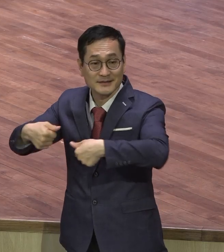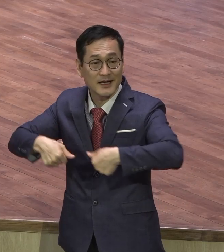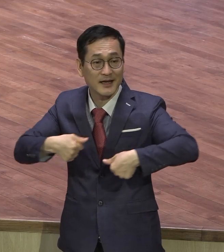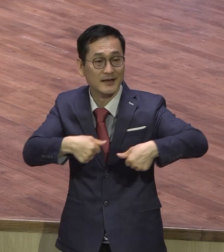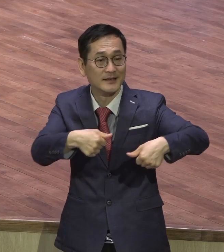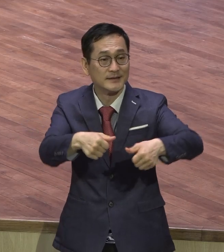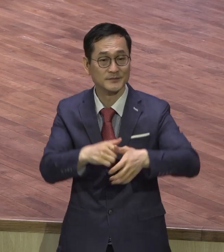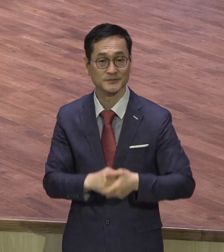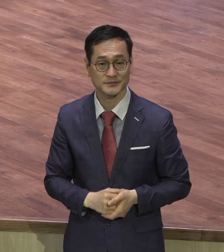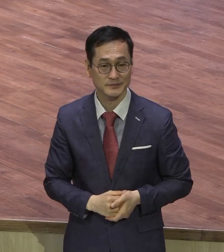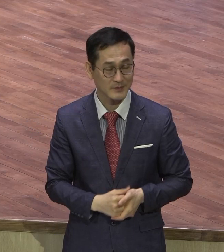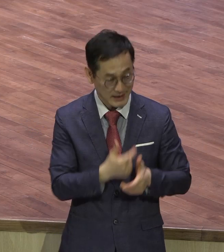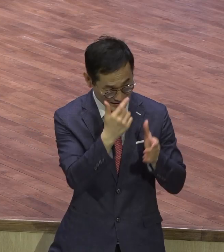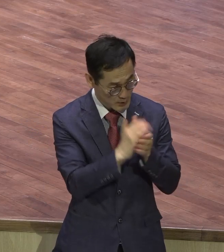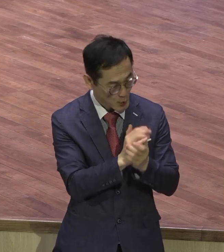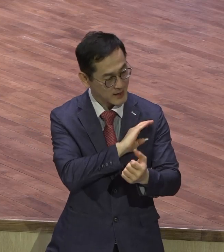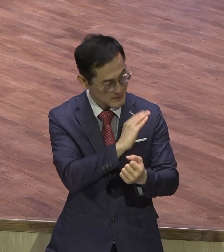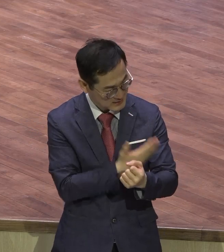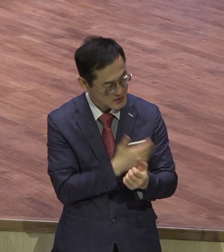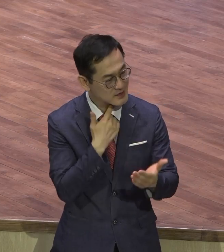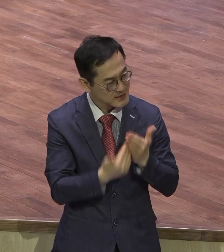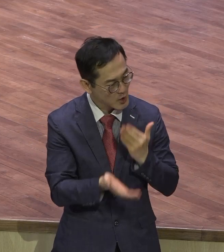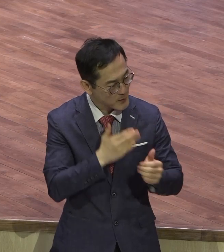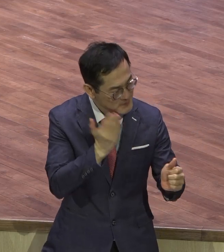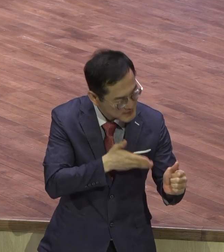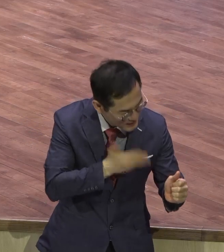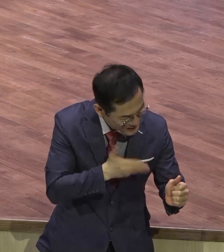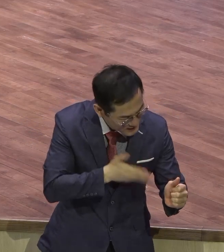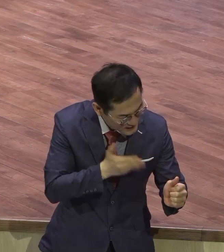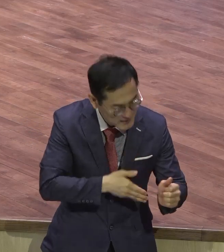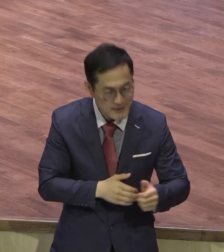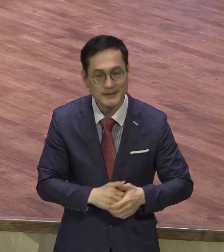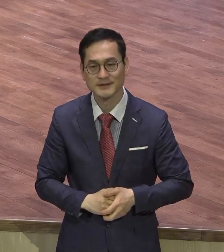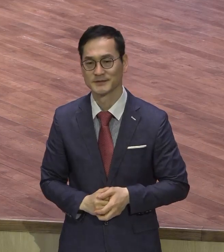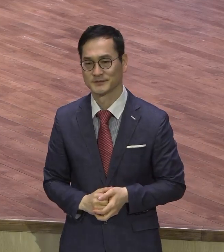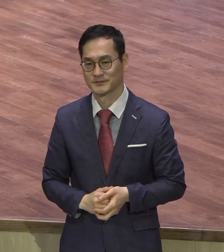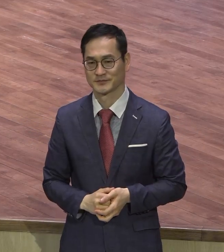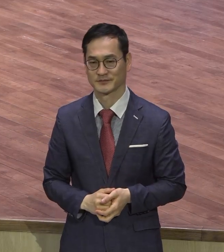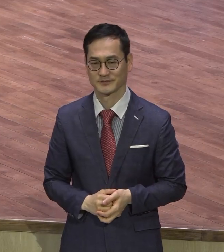서로 인사하세요. 기도의 능력을 체험합시다.